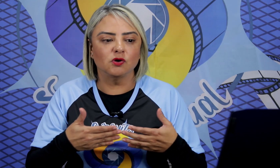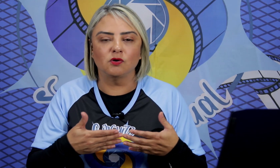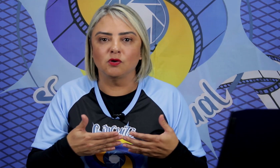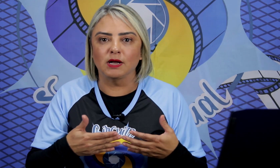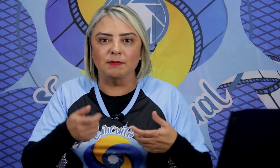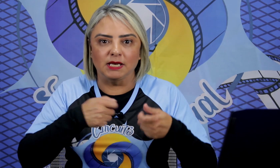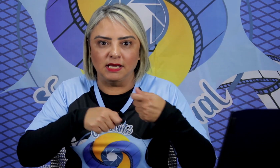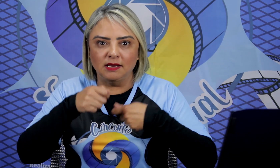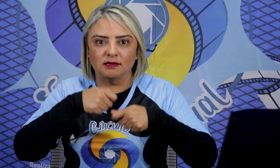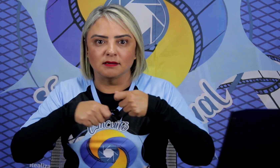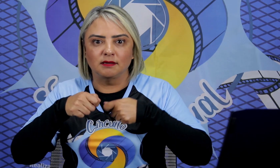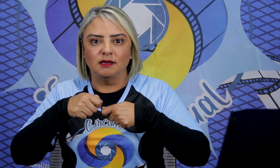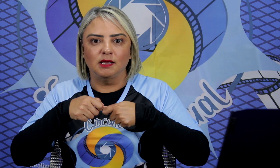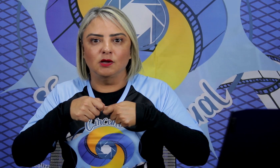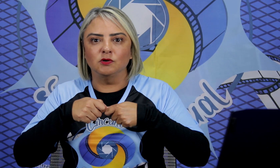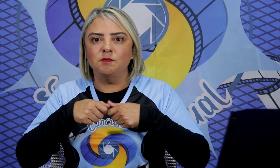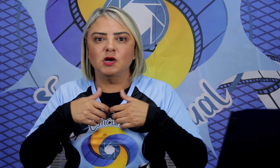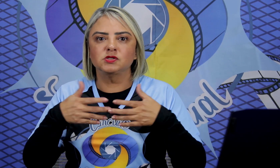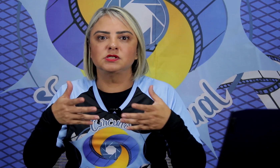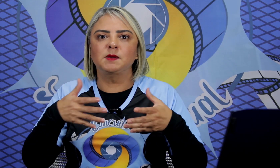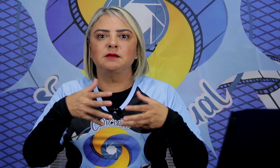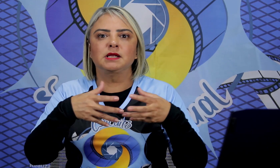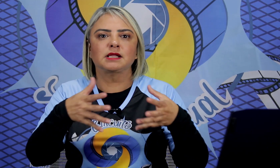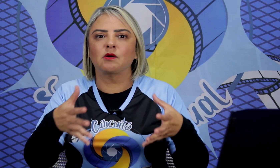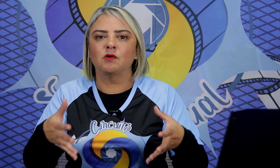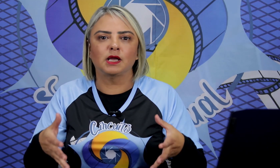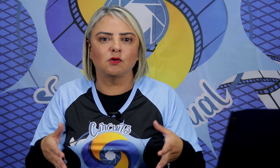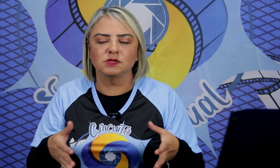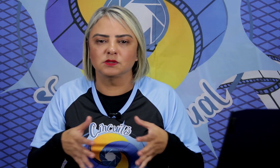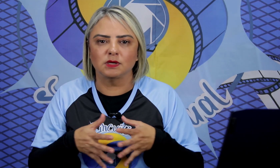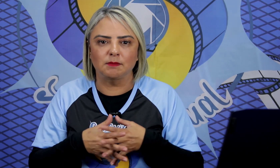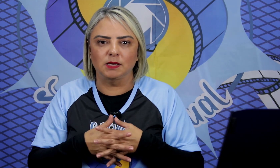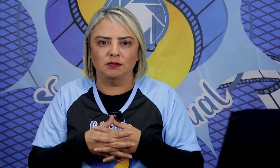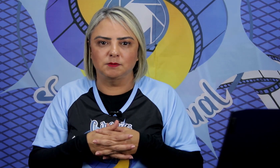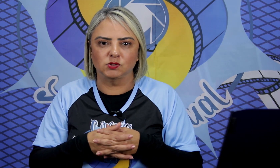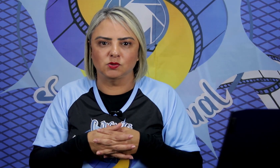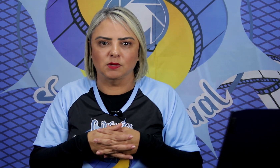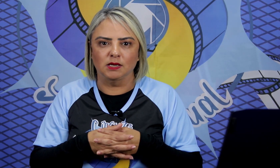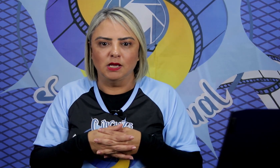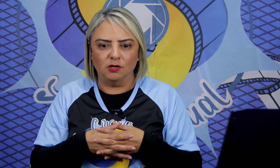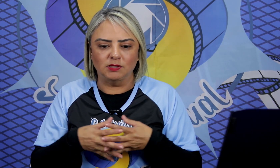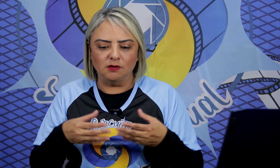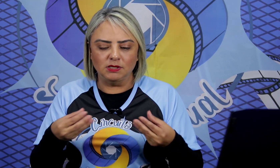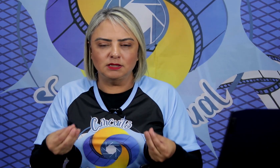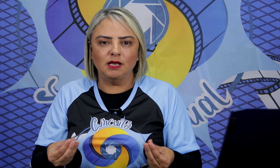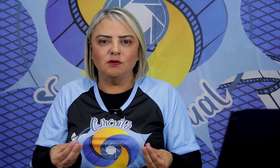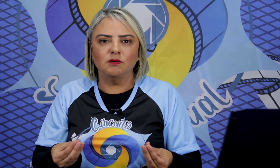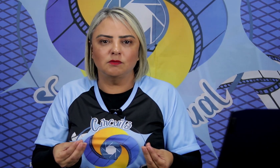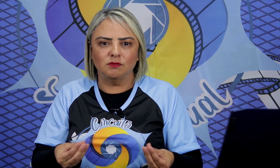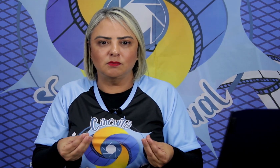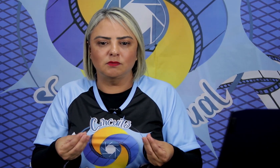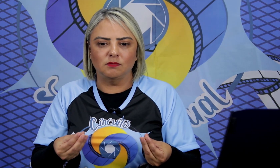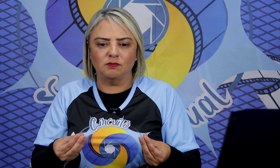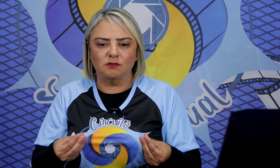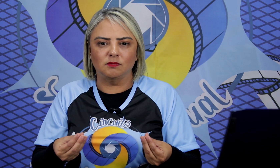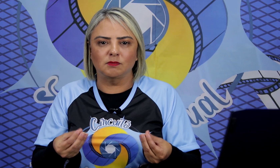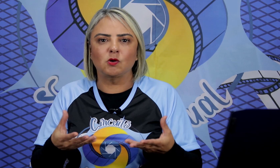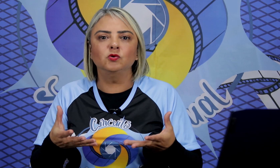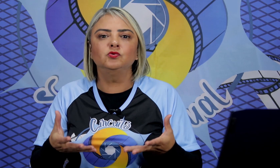sou cabeleireira, eu não posso experimentar qualquer coisa no cabelo da pessoa. Eu tenho que ter uma